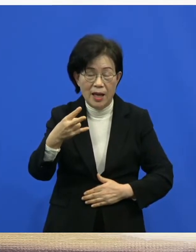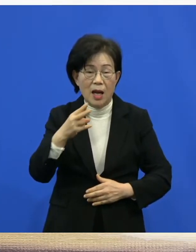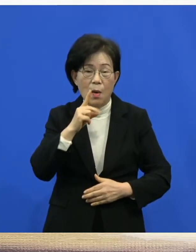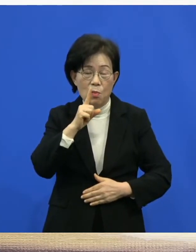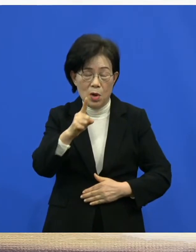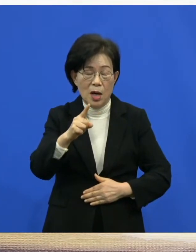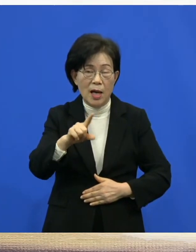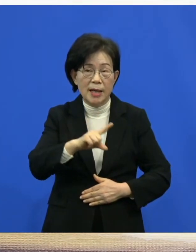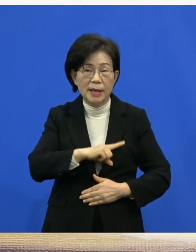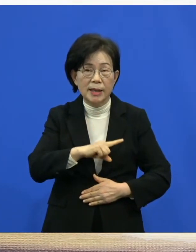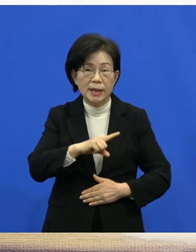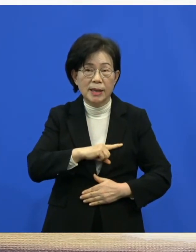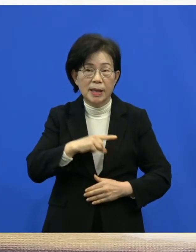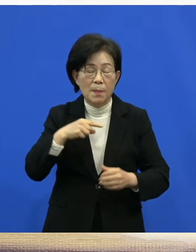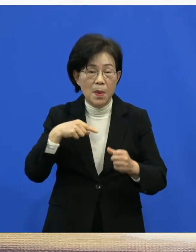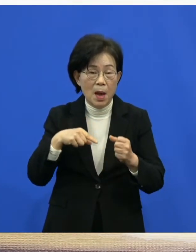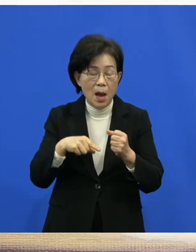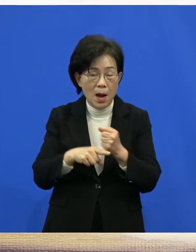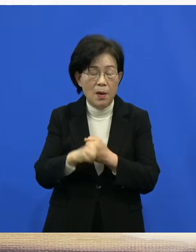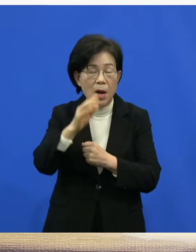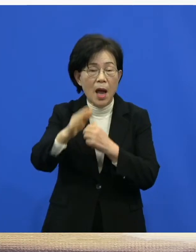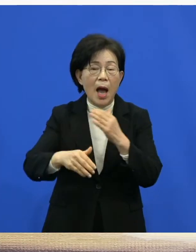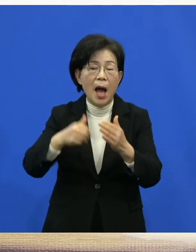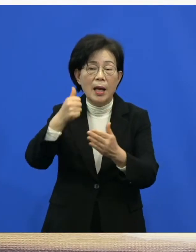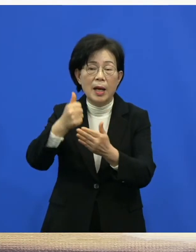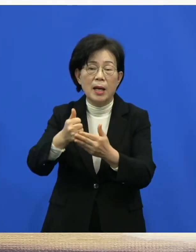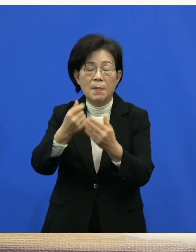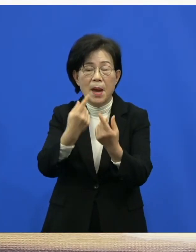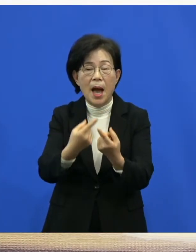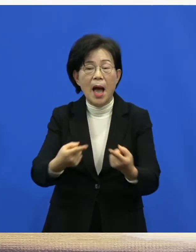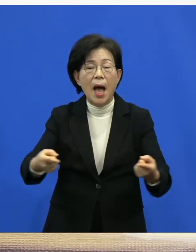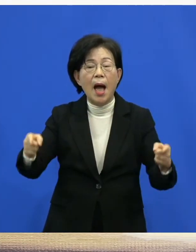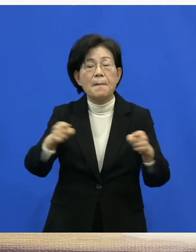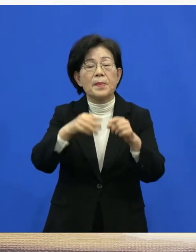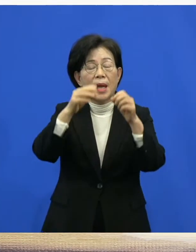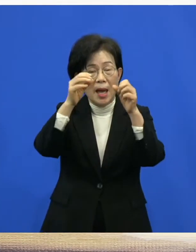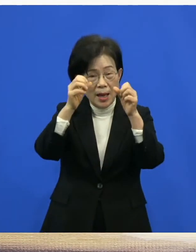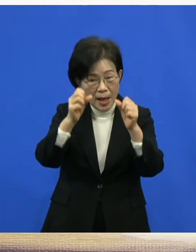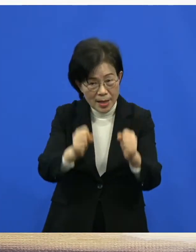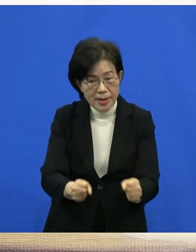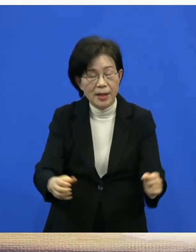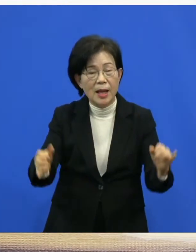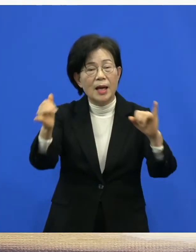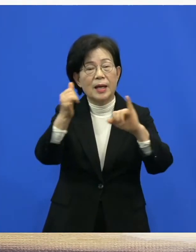그 이름, 하나님이 우리와 함께 하시다.